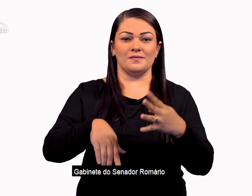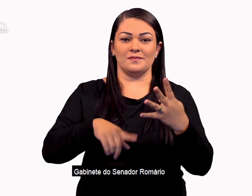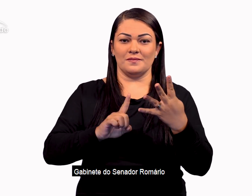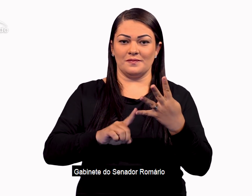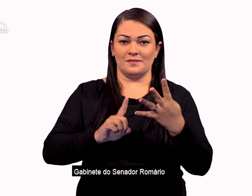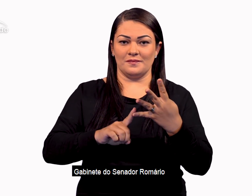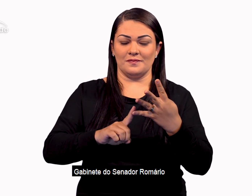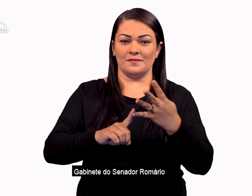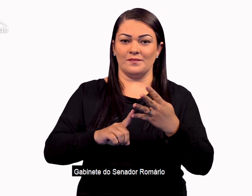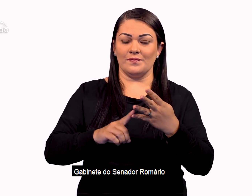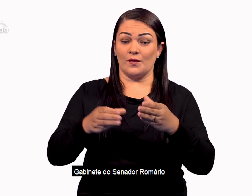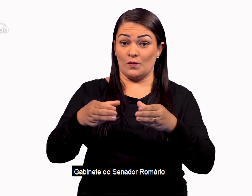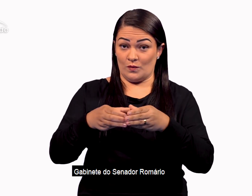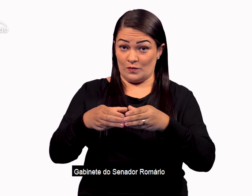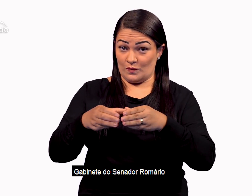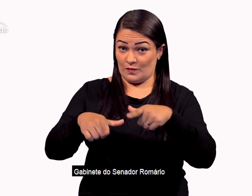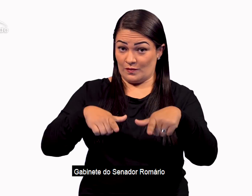o gabinete do senador romário